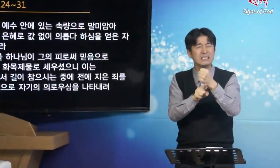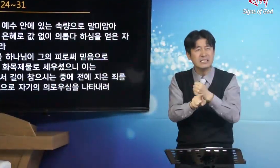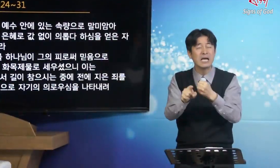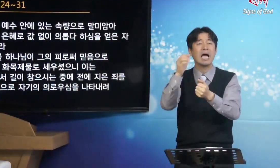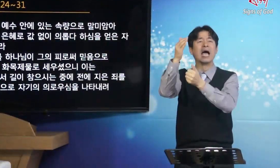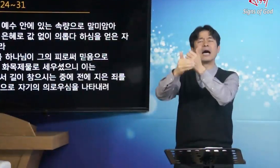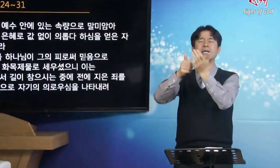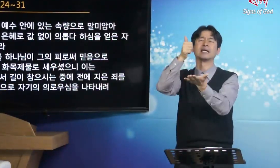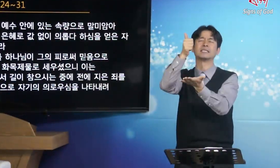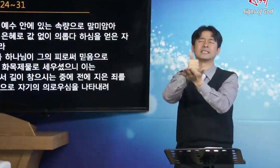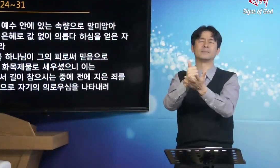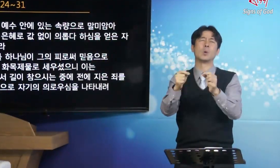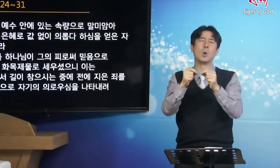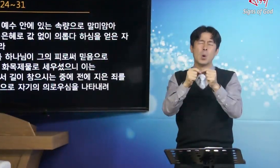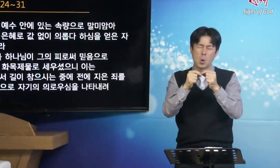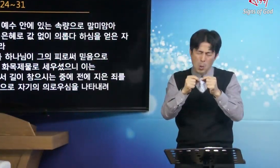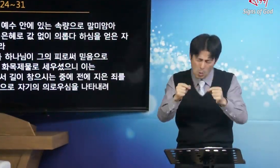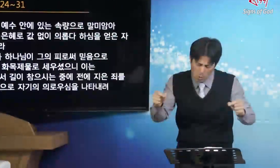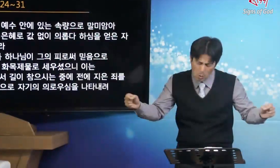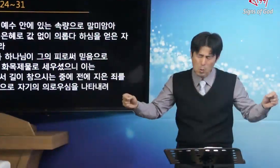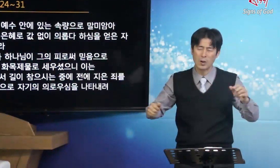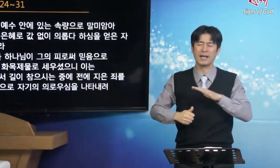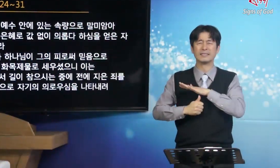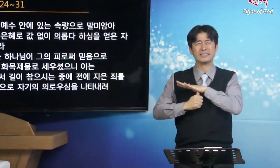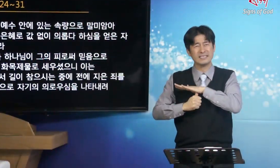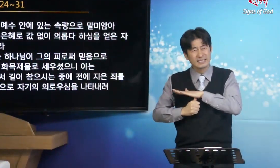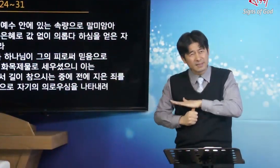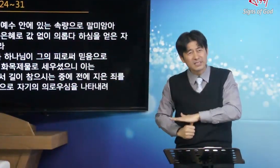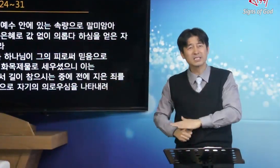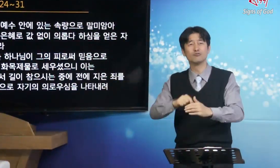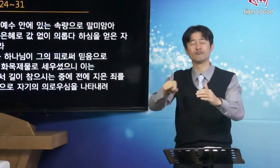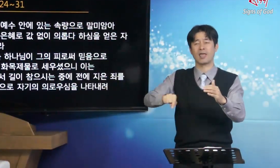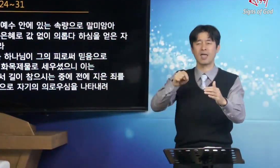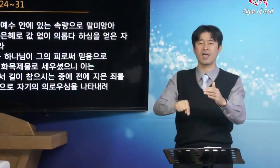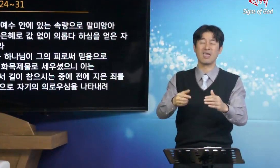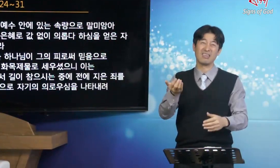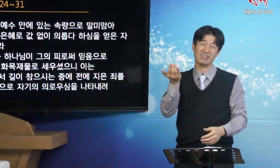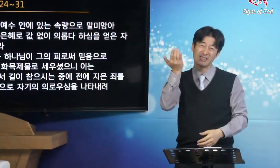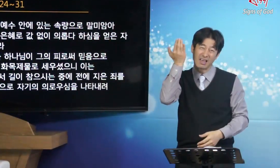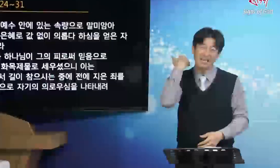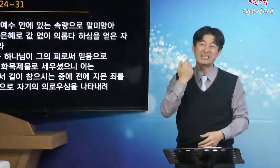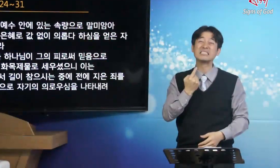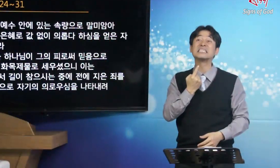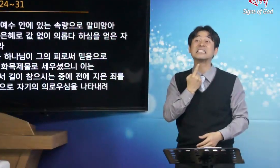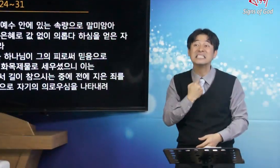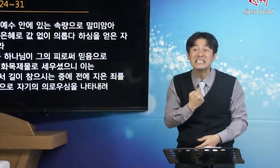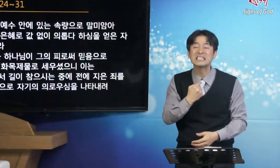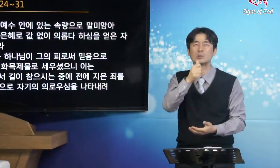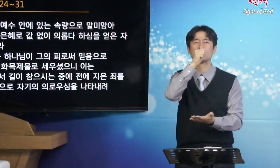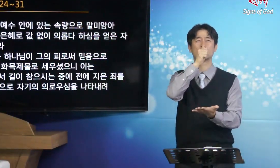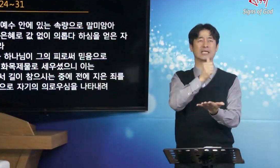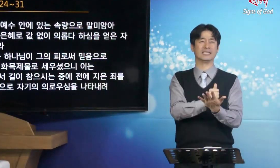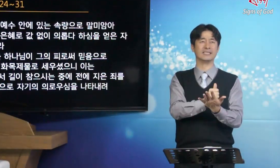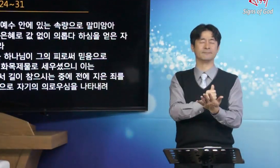이는 하나님께서 기일이 참으시는 중에 전에 지은